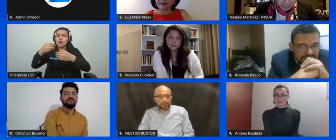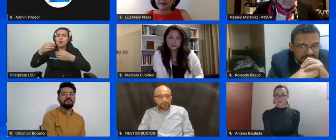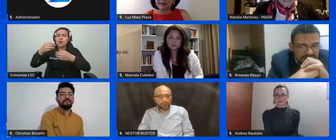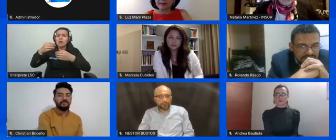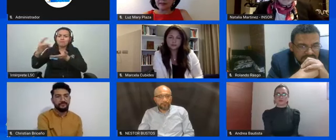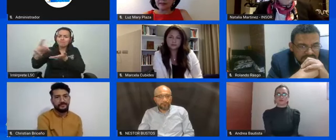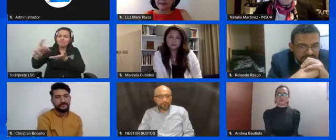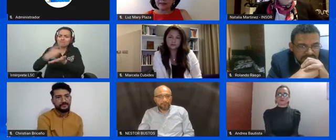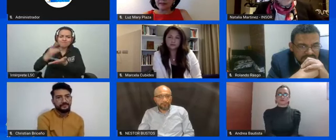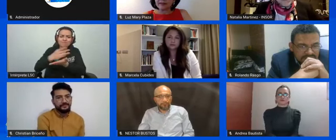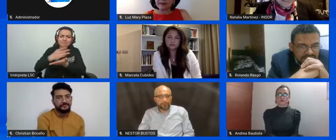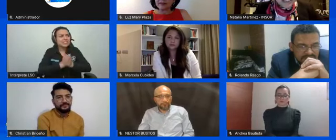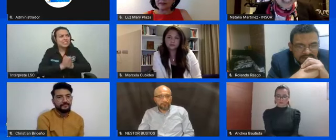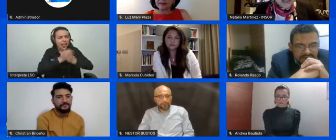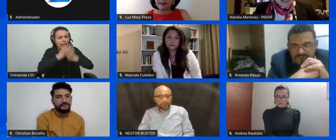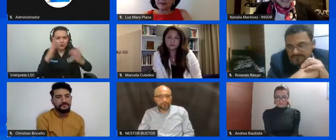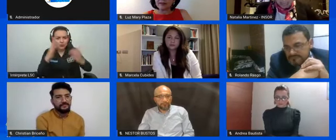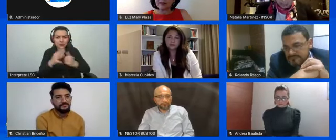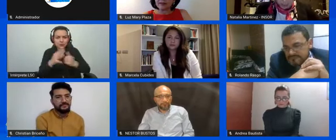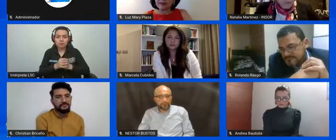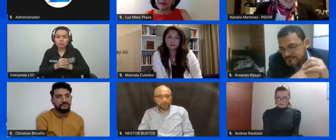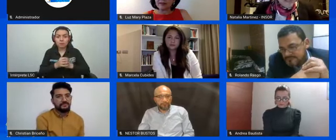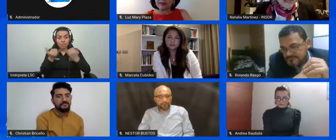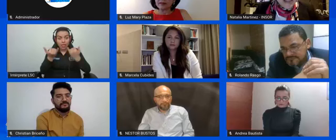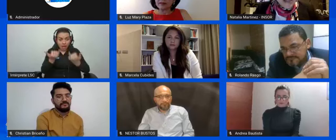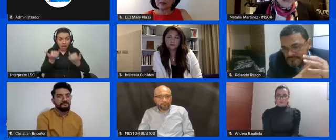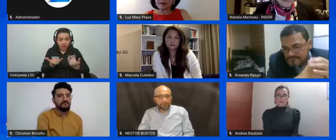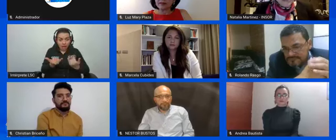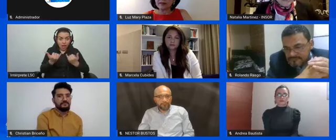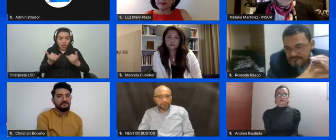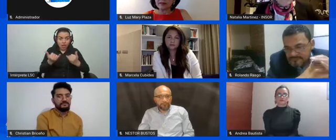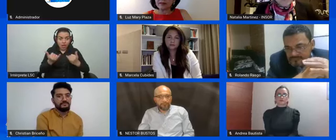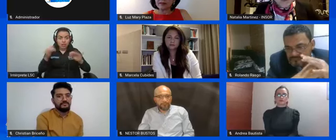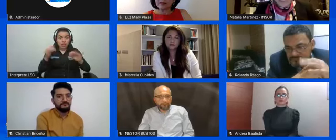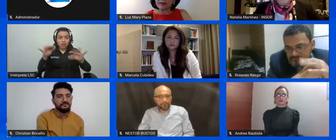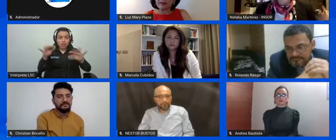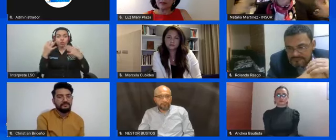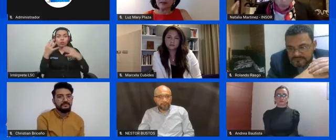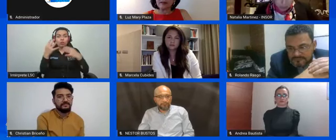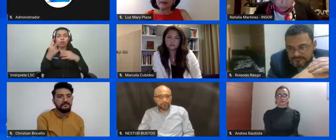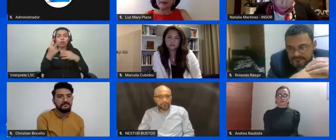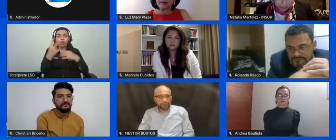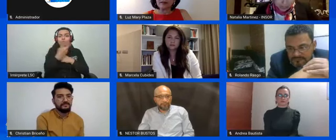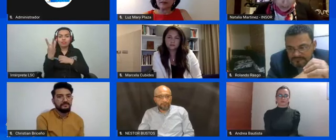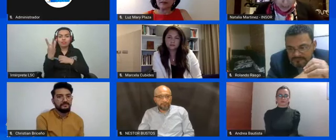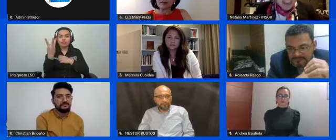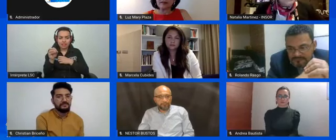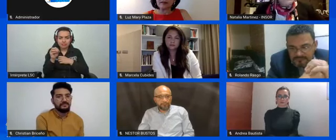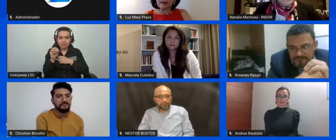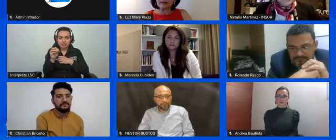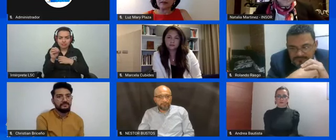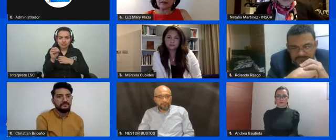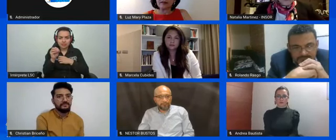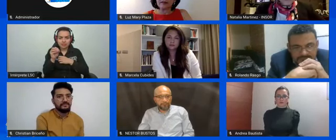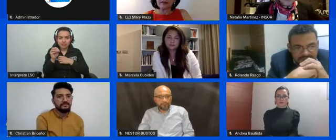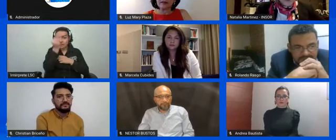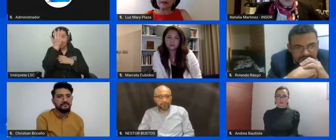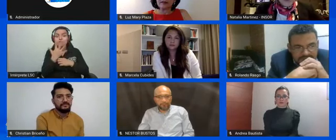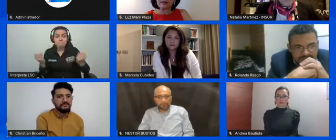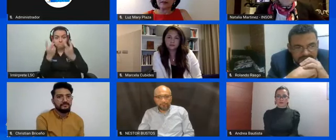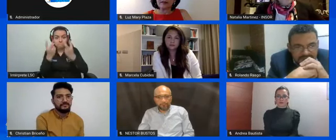ahorita 230, tenemos todavía en el Facebook Live y hay muchas personas que están